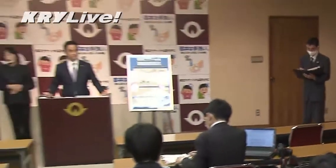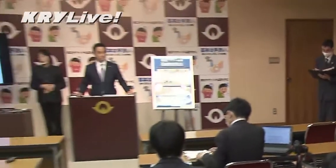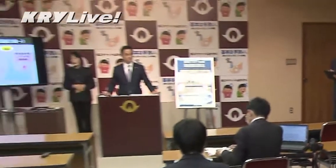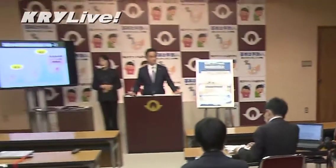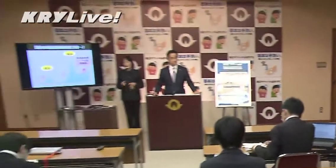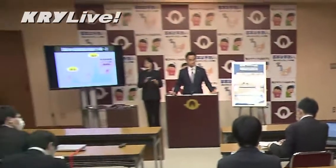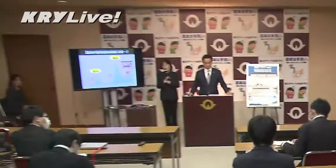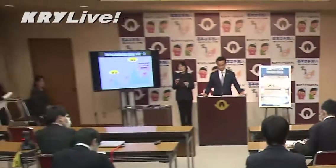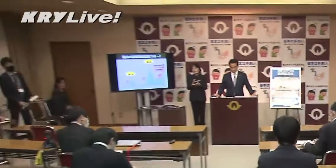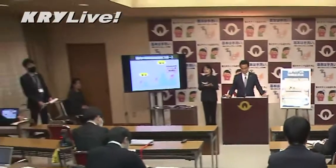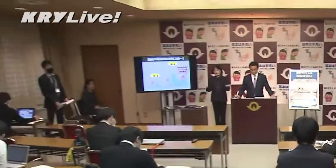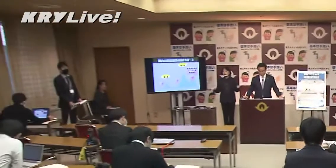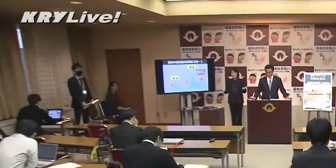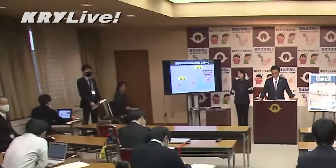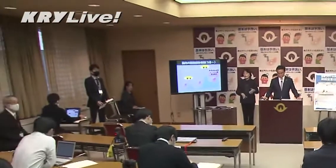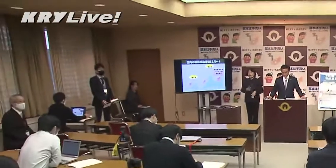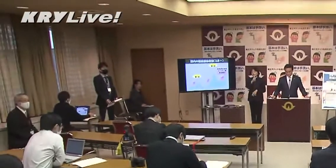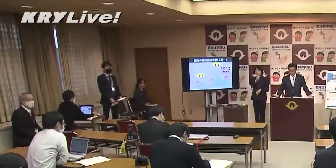させてい